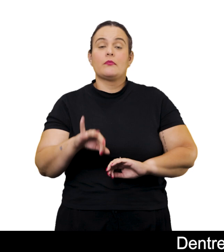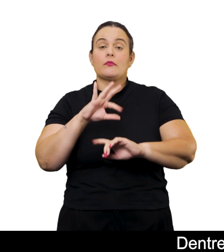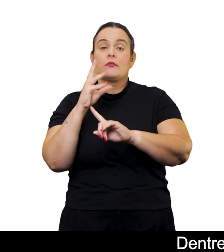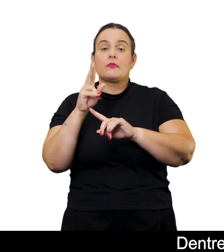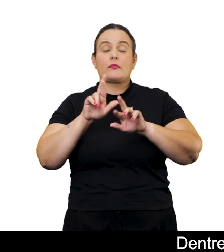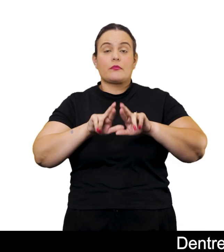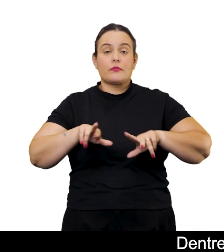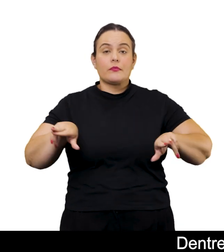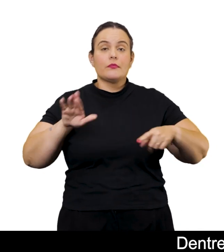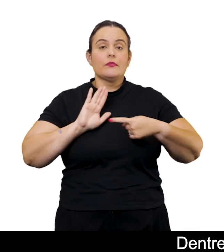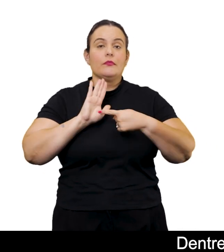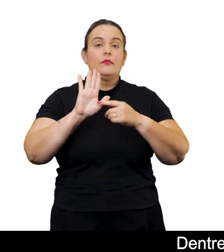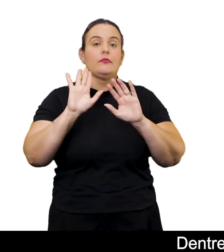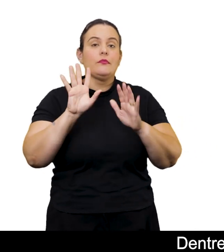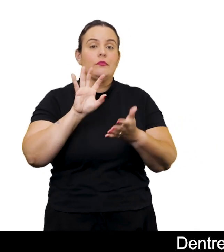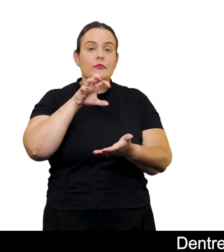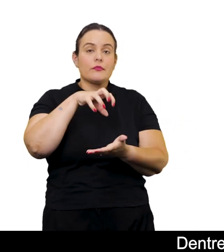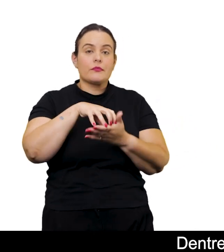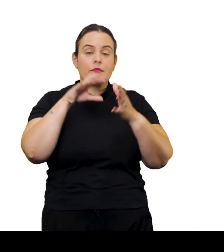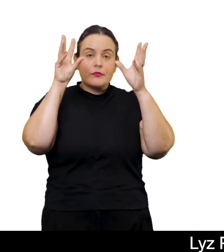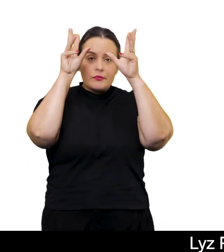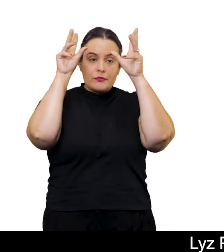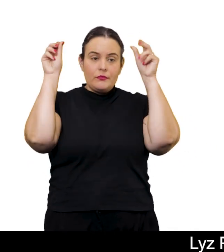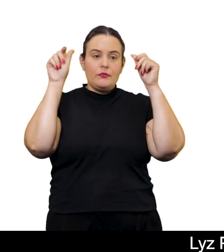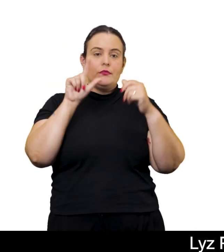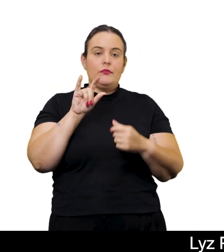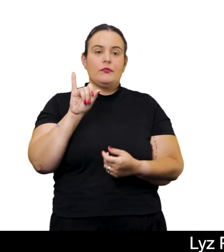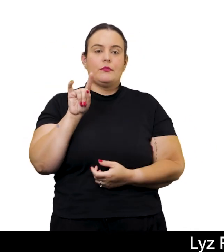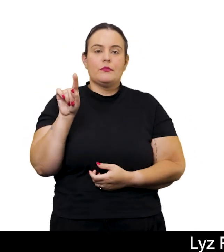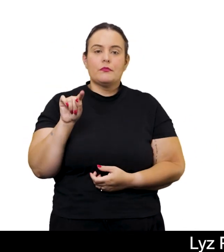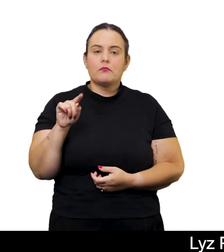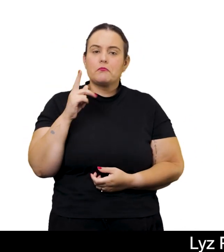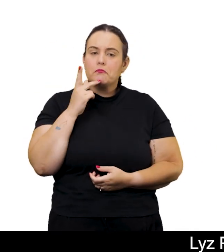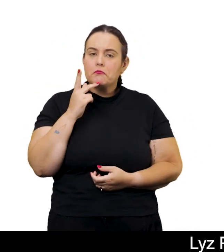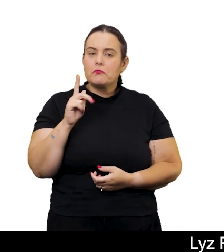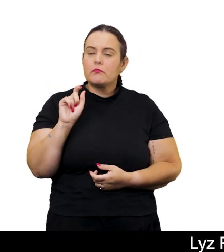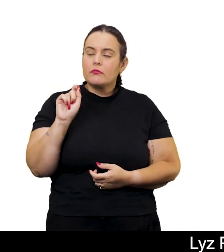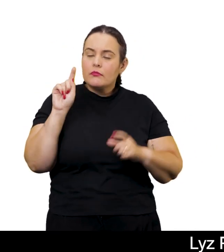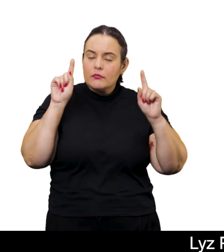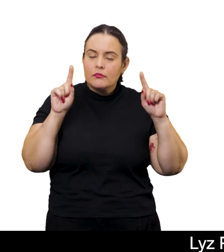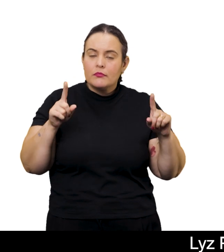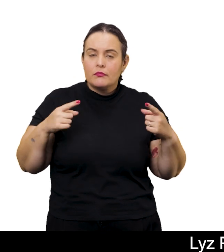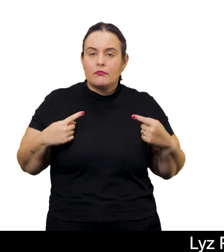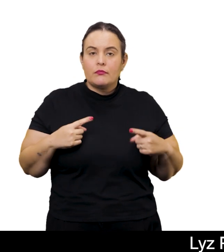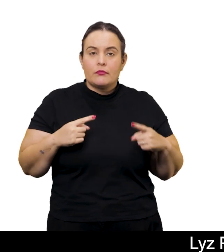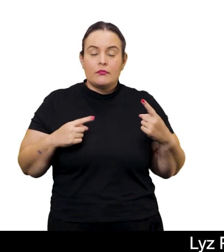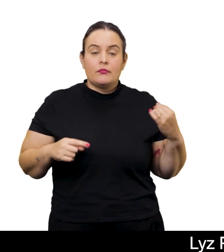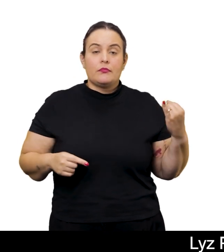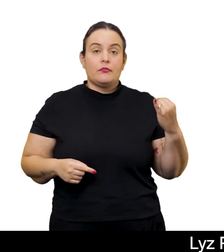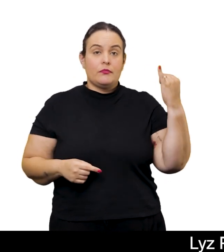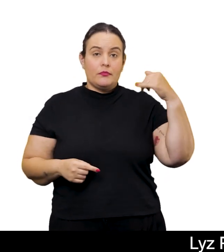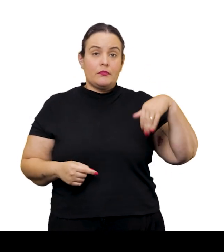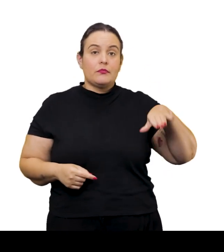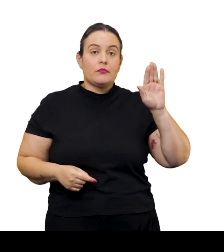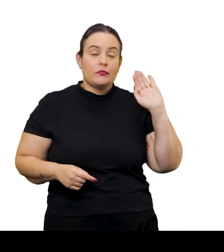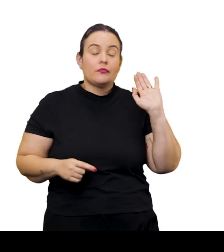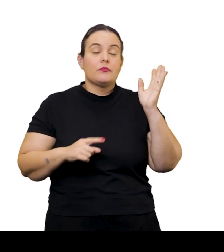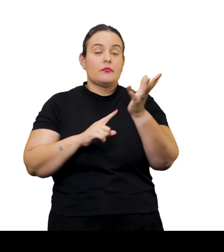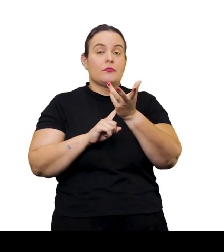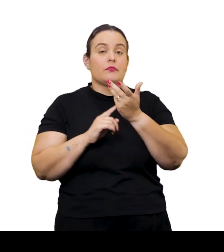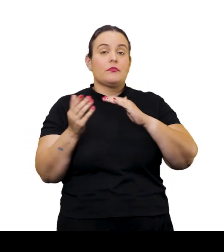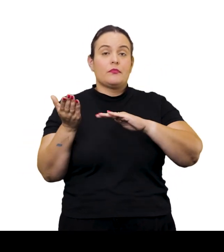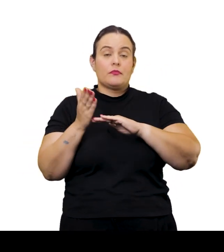Dentre os artistas apresentados no núcleo Abstrações, Lis Paraíso se afirma como uma das mais provocativas e relevantes da